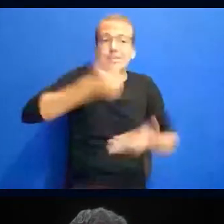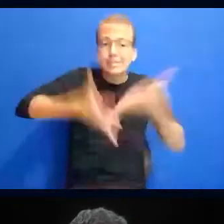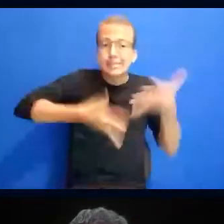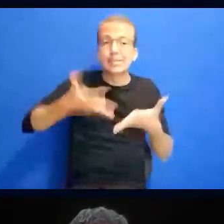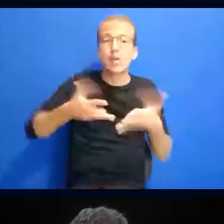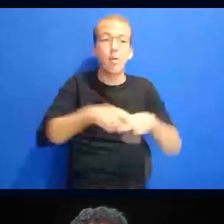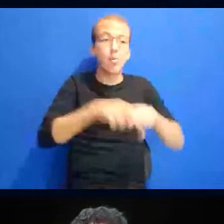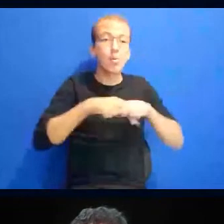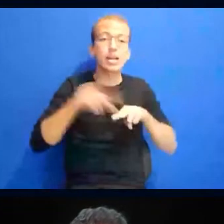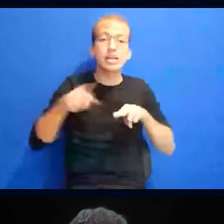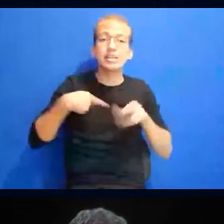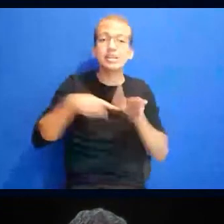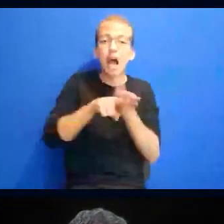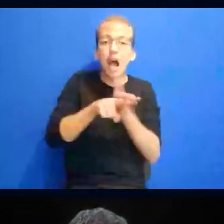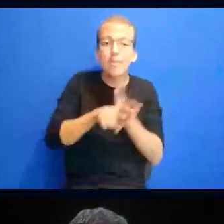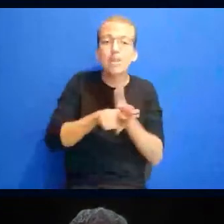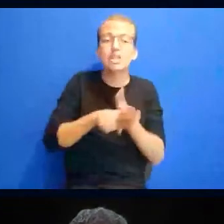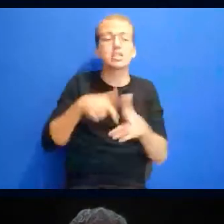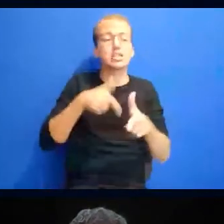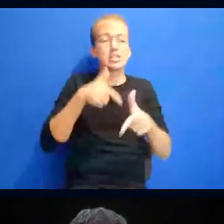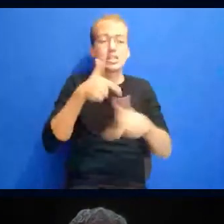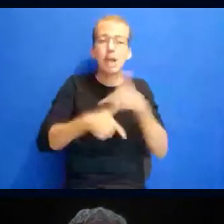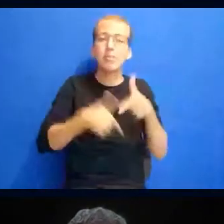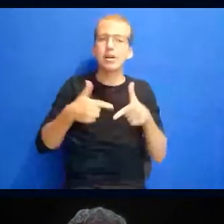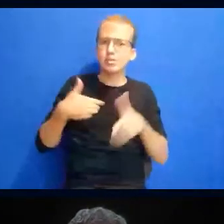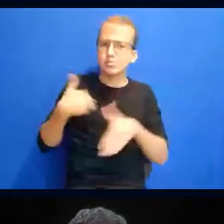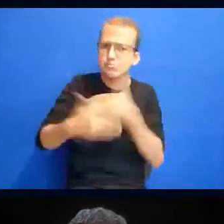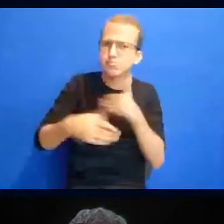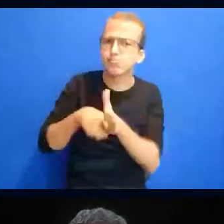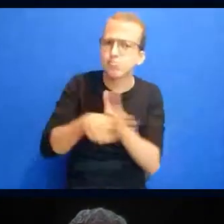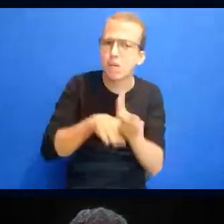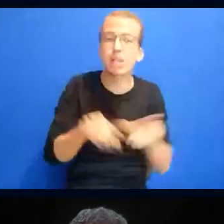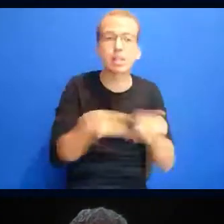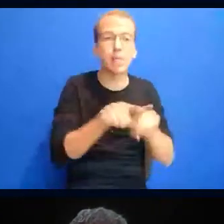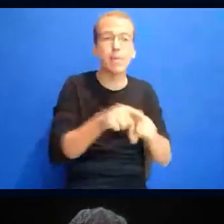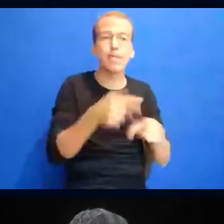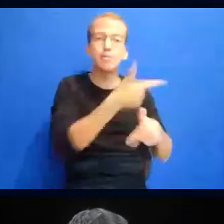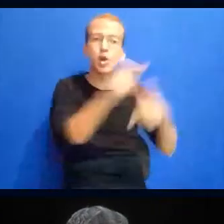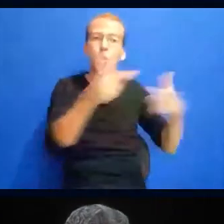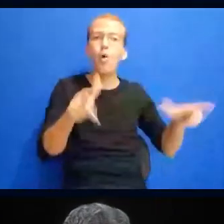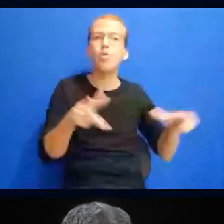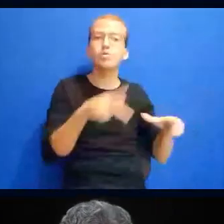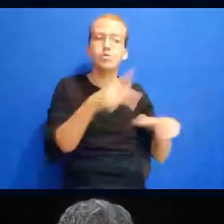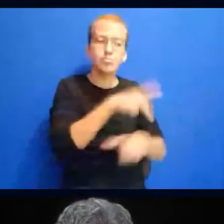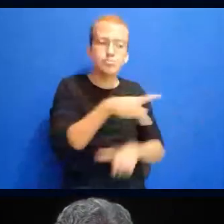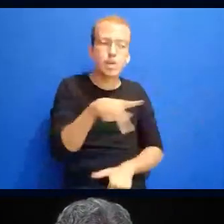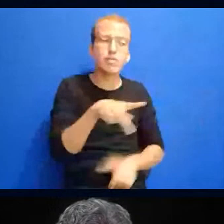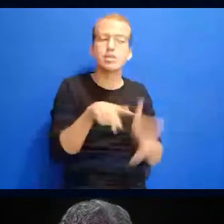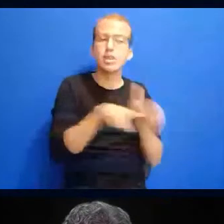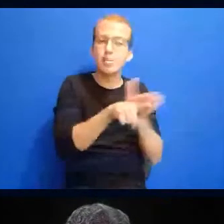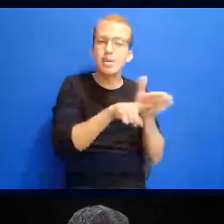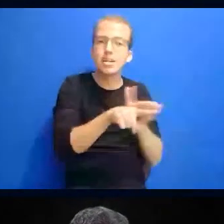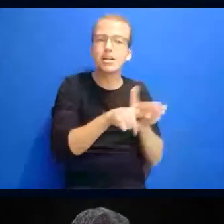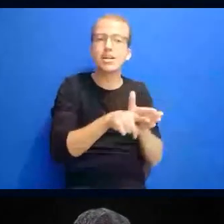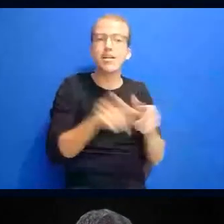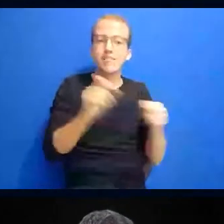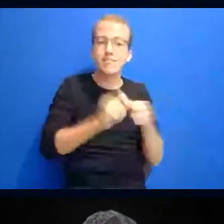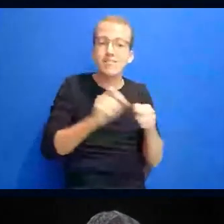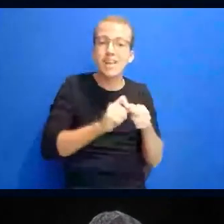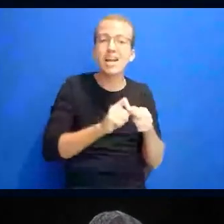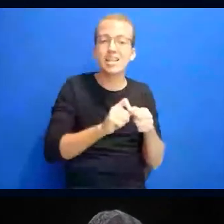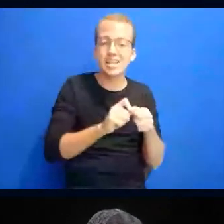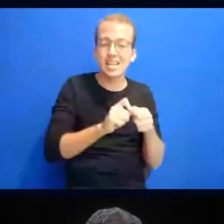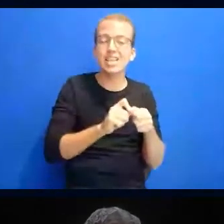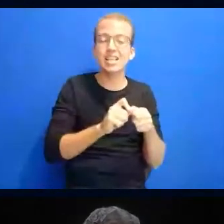estamos desenvolvendo e que muitos outros professores lá em Boa Vista estão desenvolvendo lutam para que